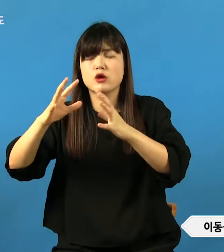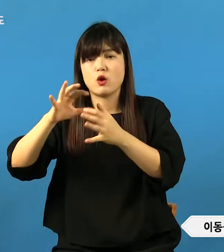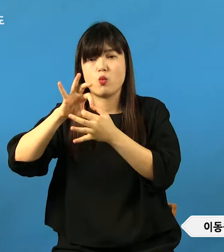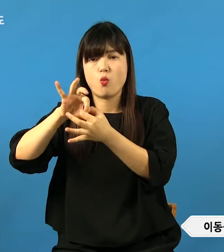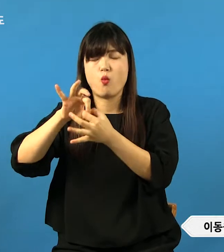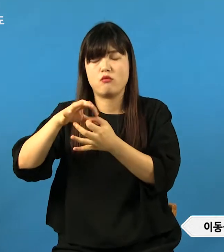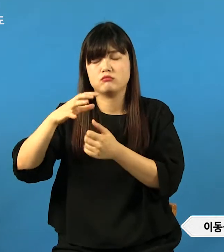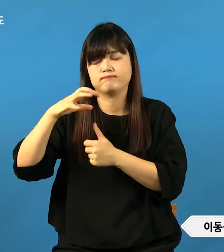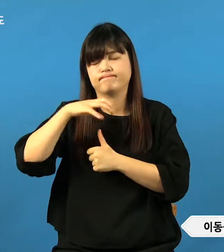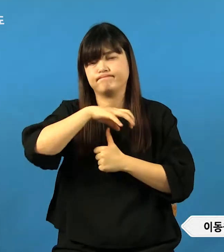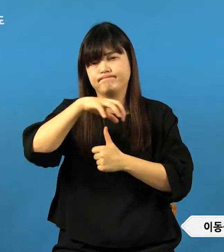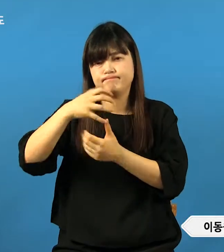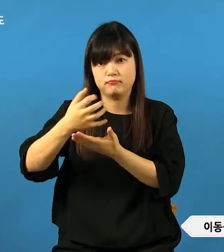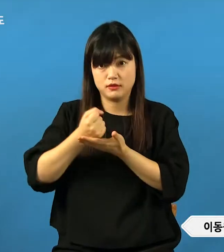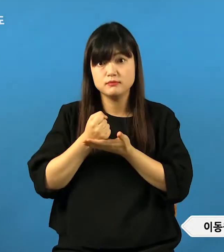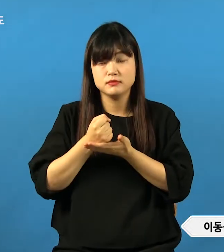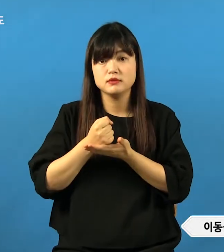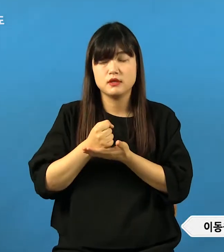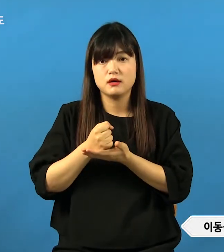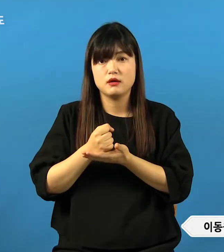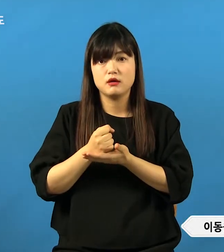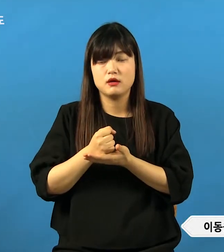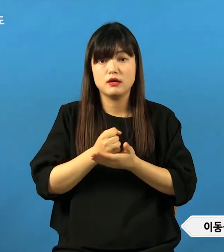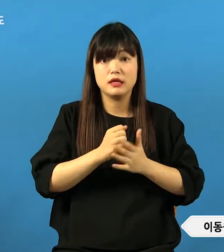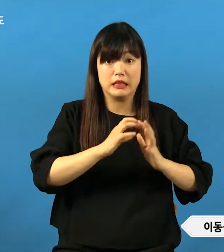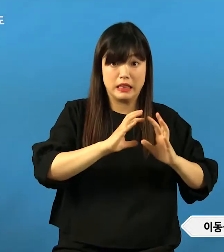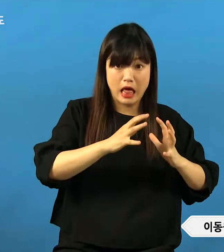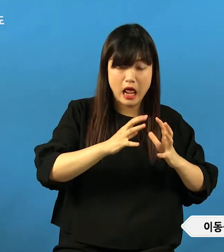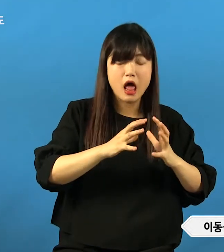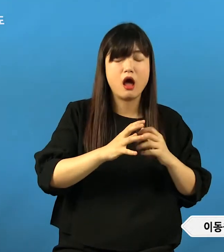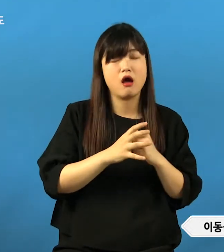보호받습니다. 나라가, 국가가